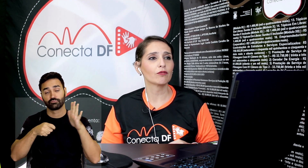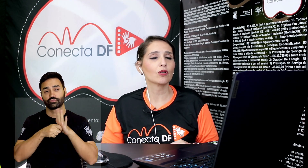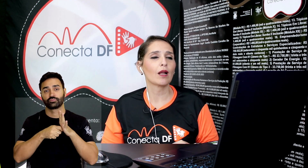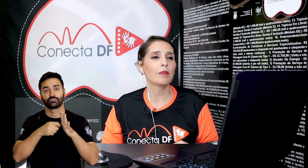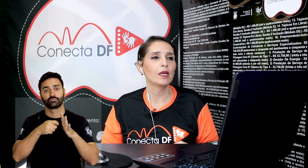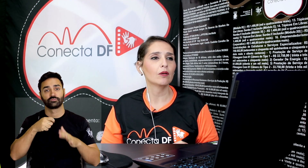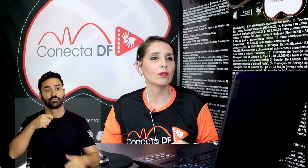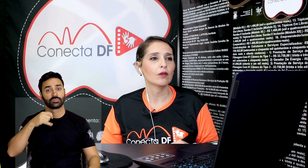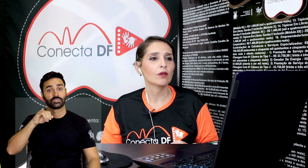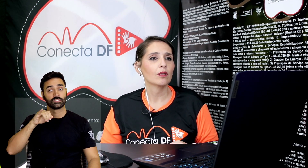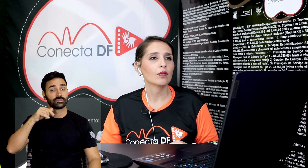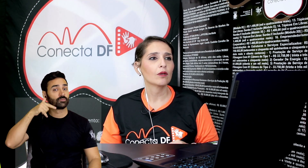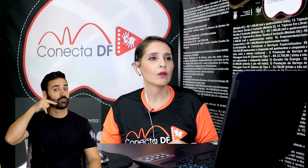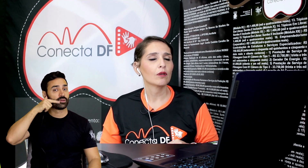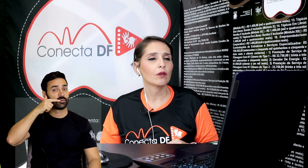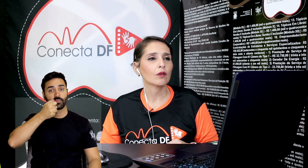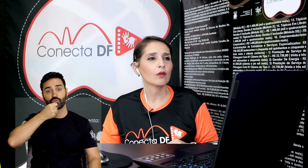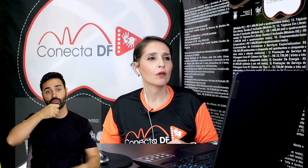ele vai funcionar melhor.